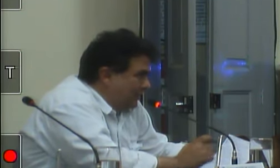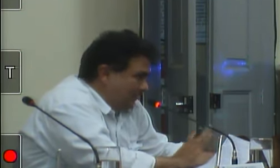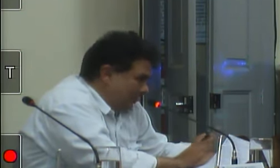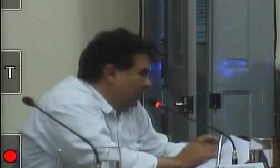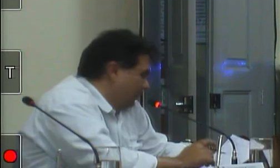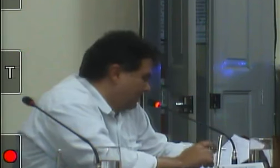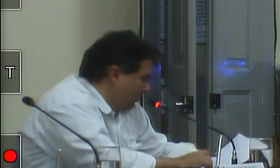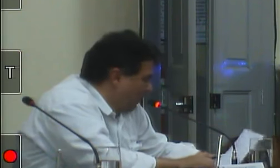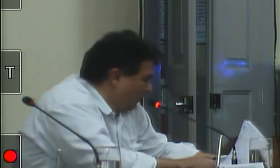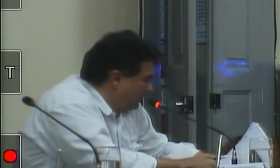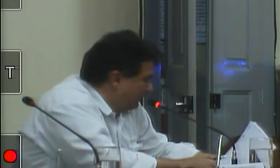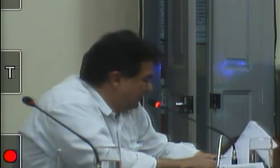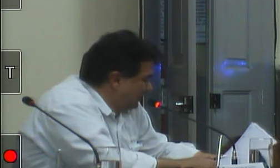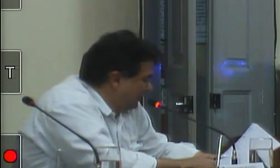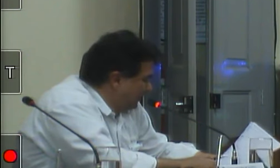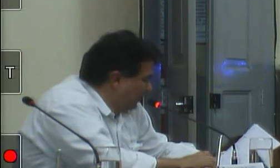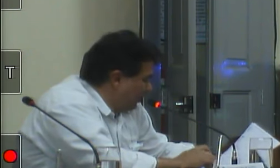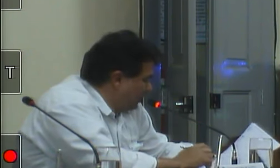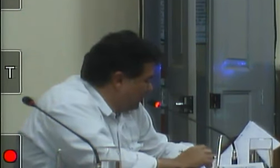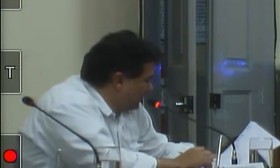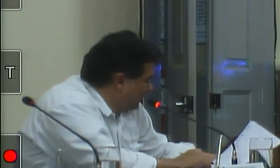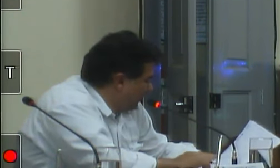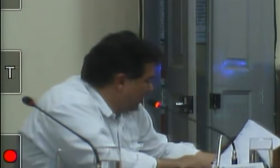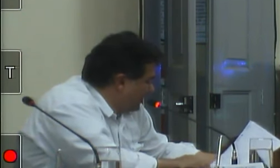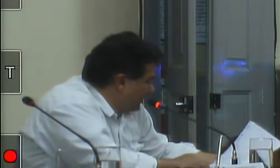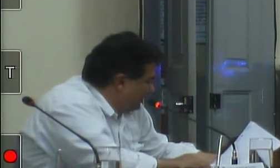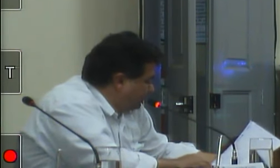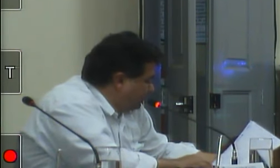receita? Não tem. Tá bom. Ah. Ótimo.